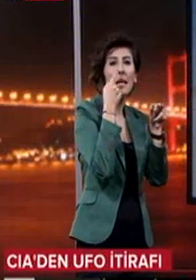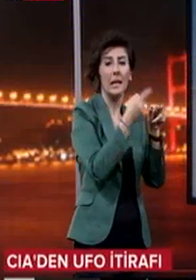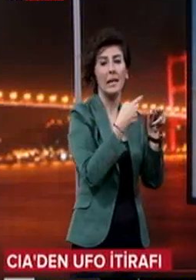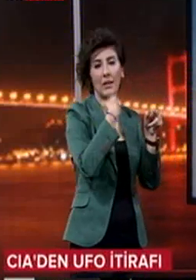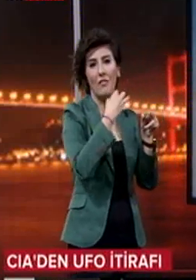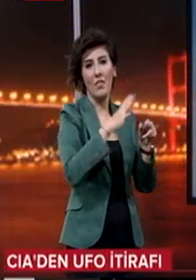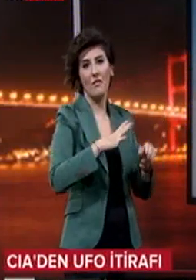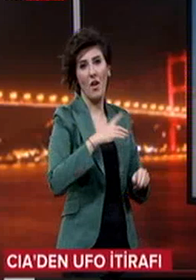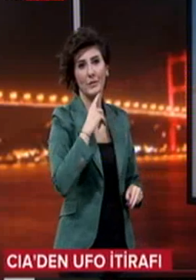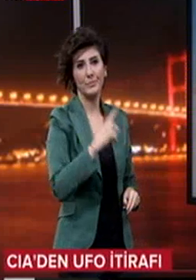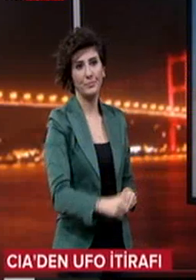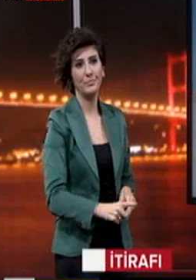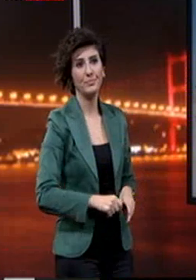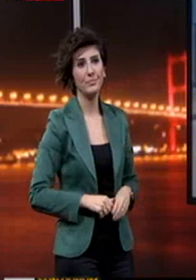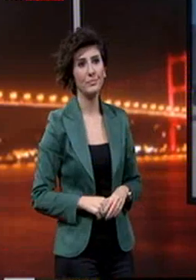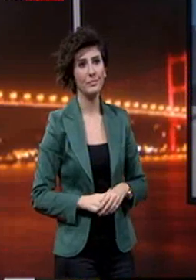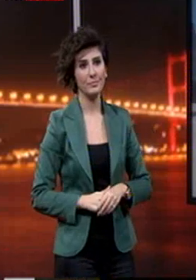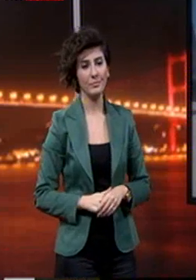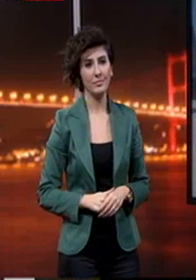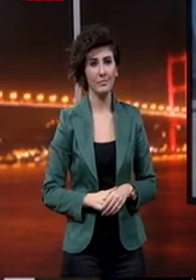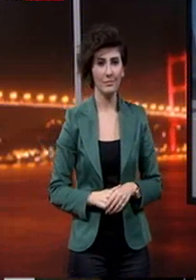ifadesi kullanıldı.